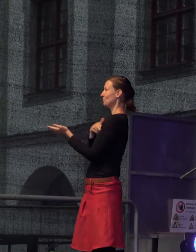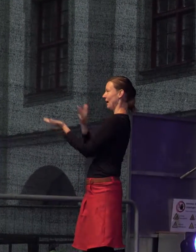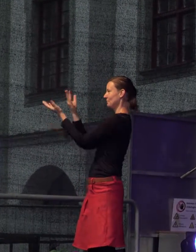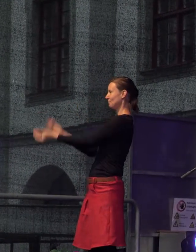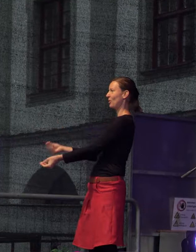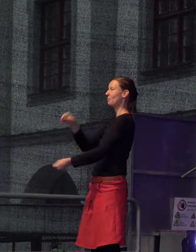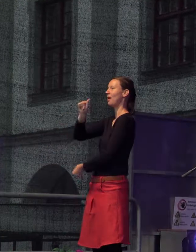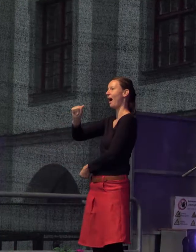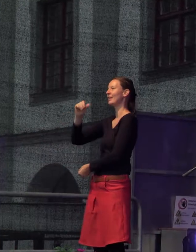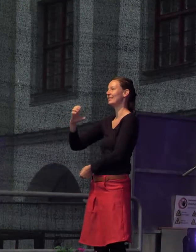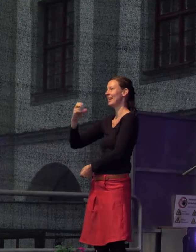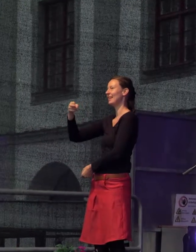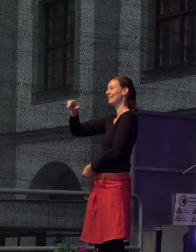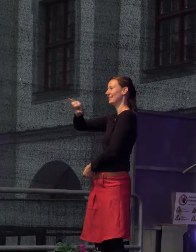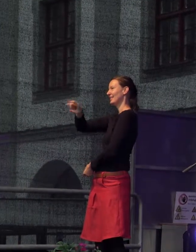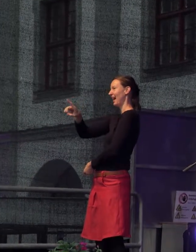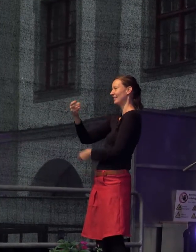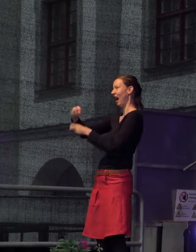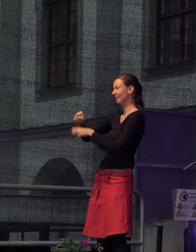verleihen dürfen